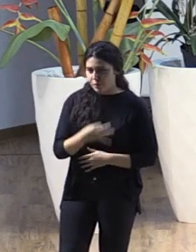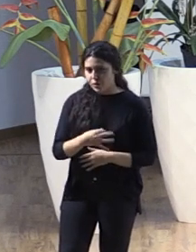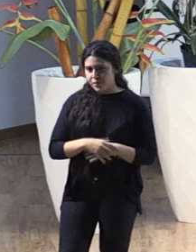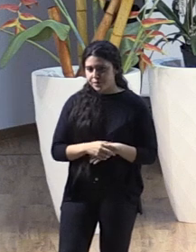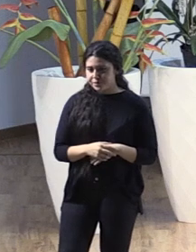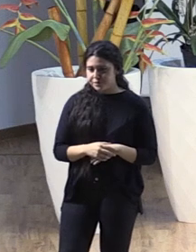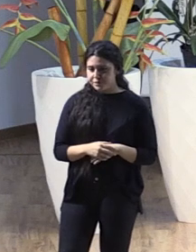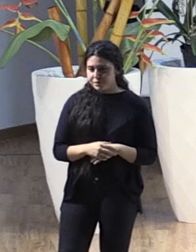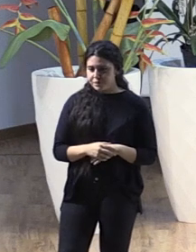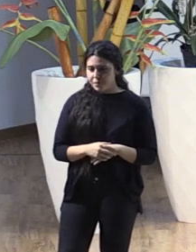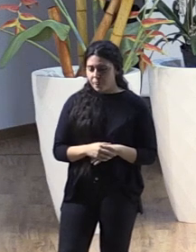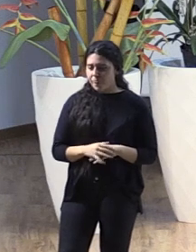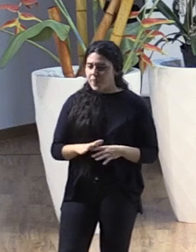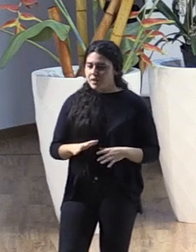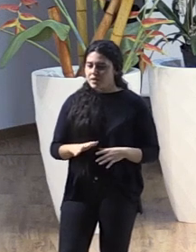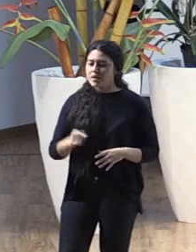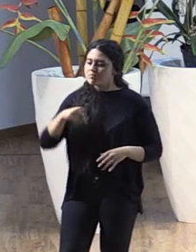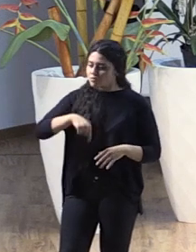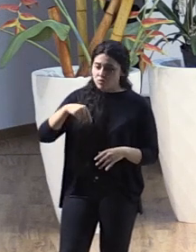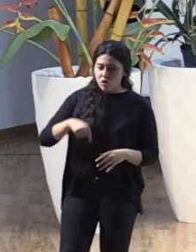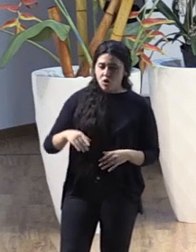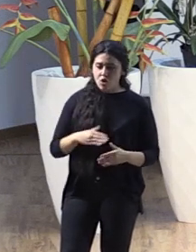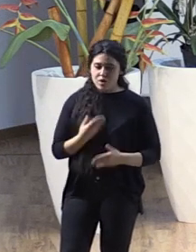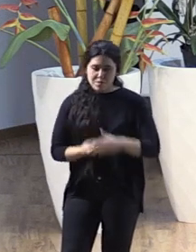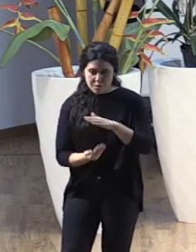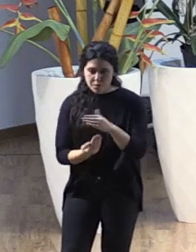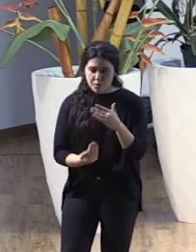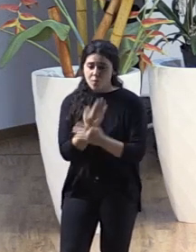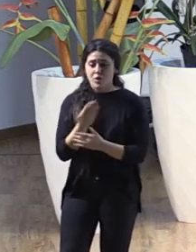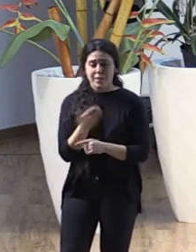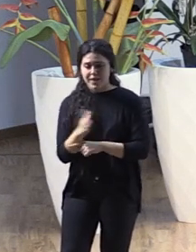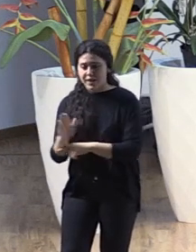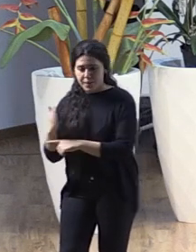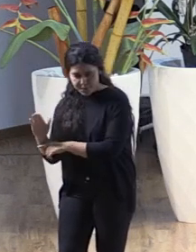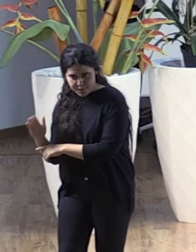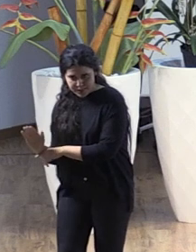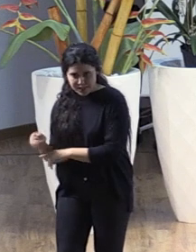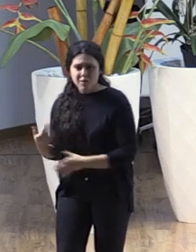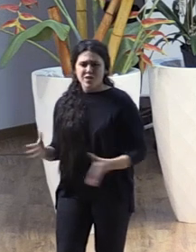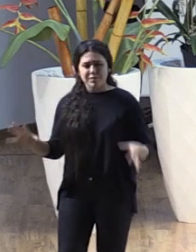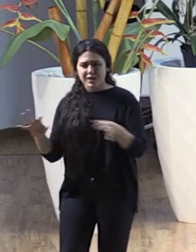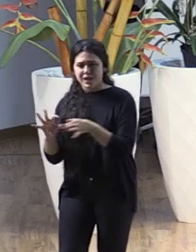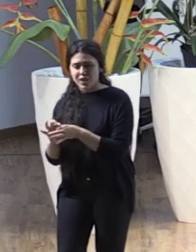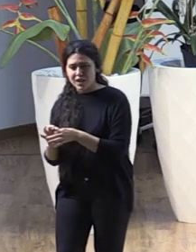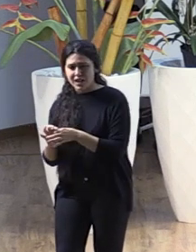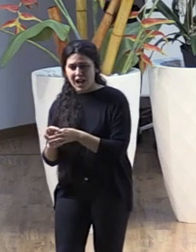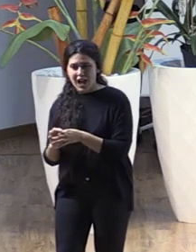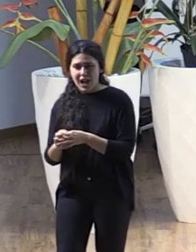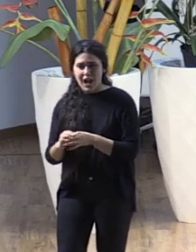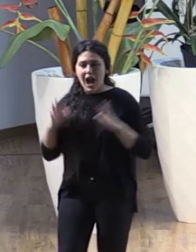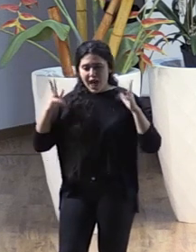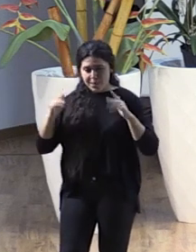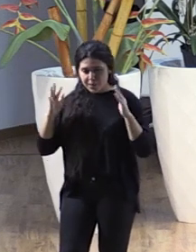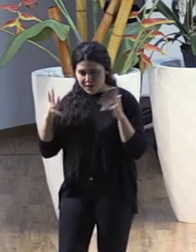lo digo porque es un espacio donde podemos debatir, sentirnos libres, se decía, he escuchado algún comentario que hacía referencia en las presentaciones a está muy